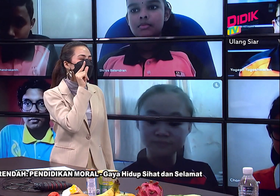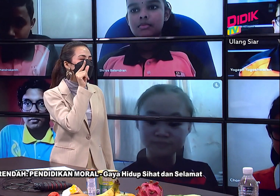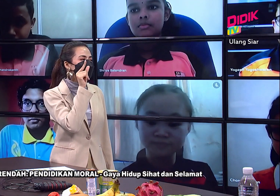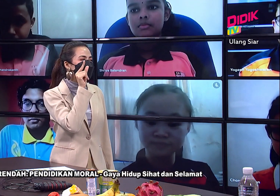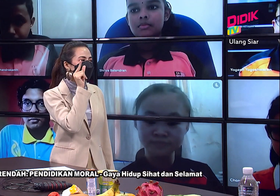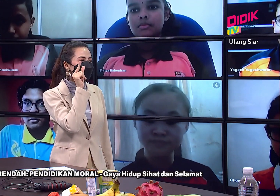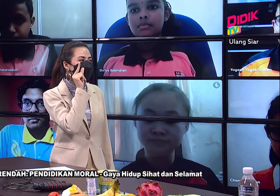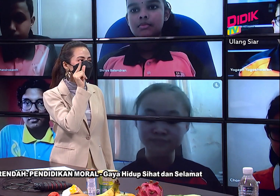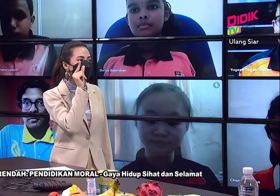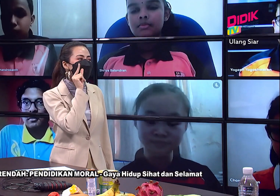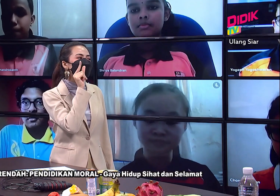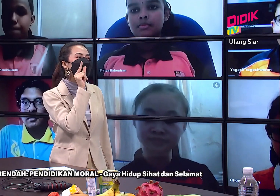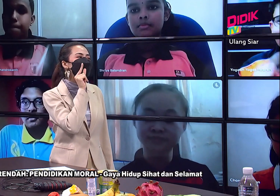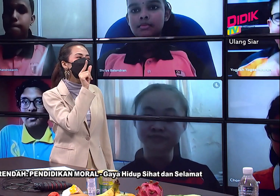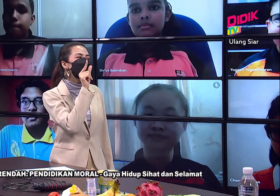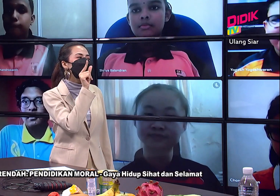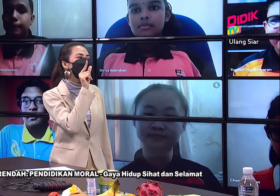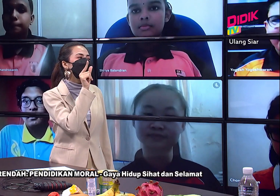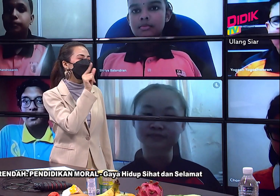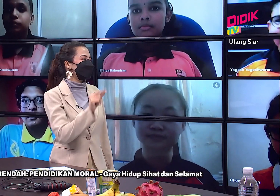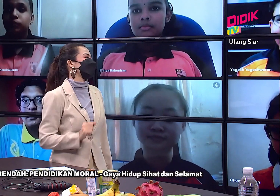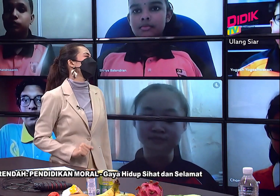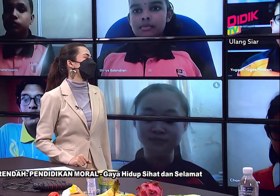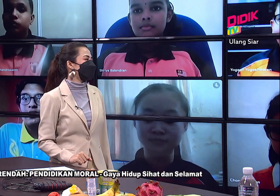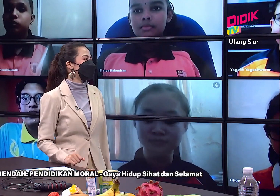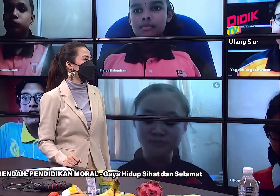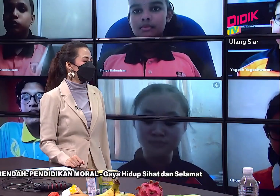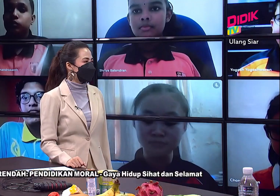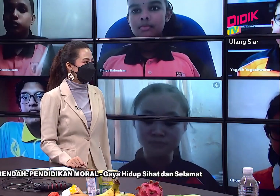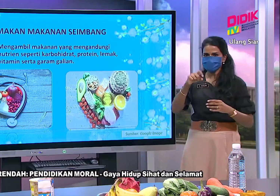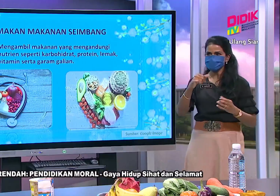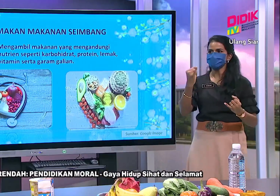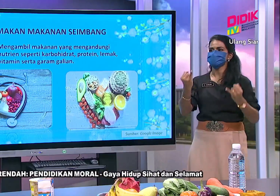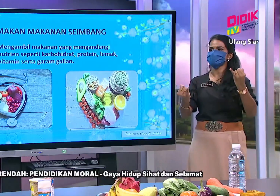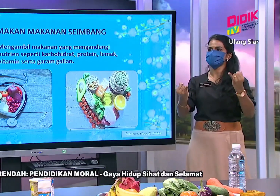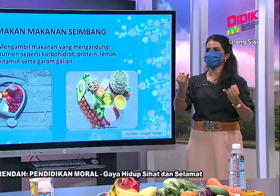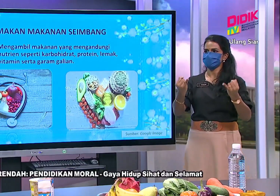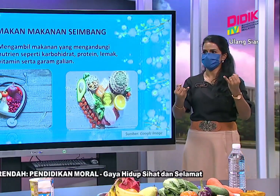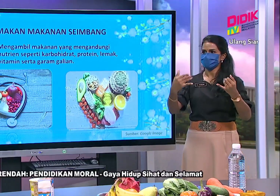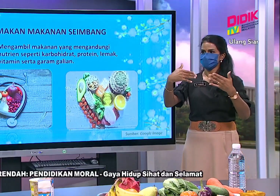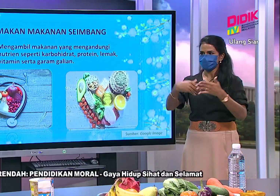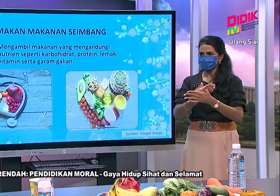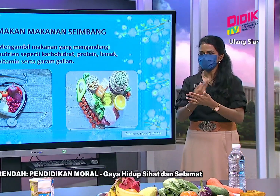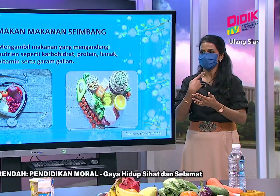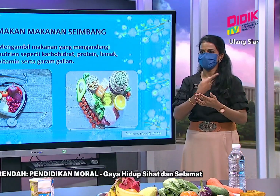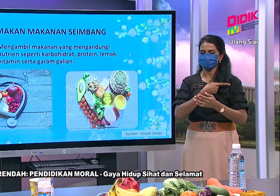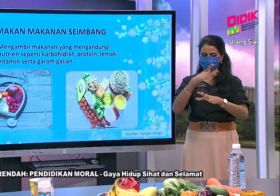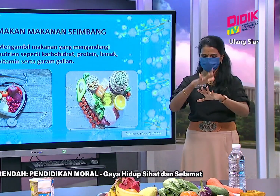Garam galian cari aku. Ji. Garam galian. Ya, betul. Okay. Jadi mesti seimbang. Baru kita